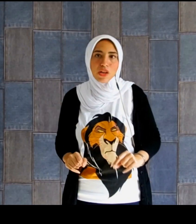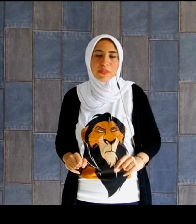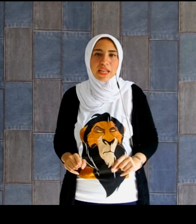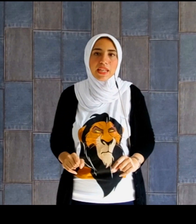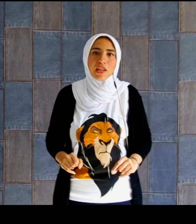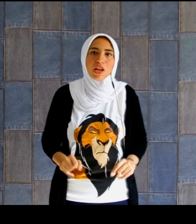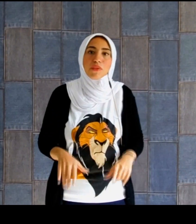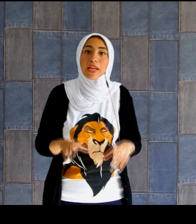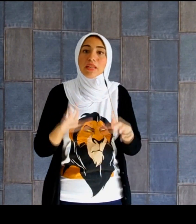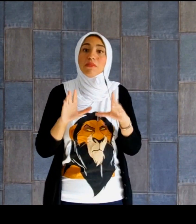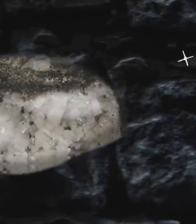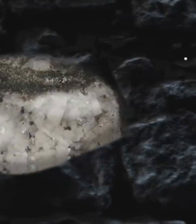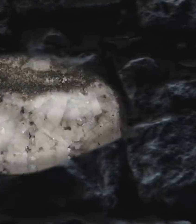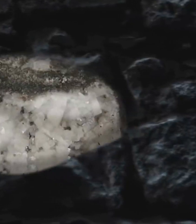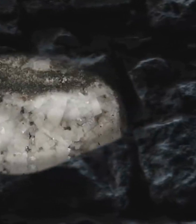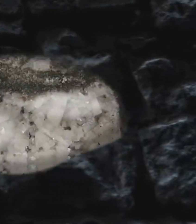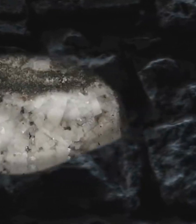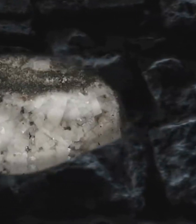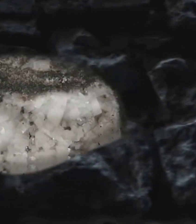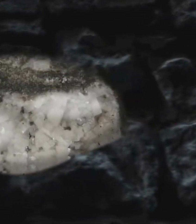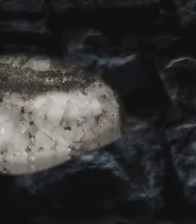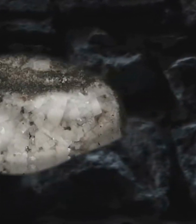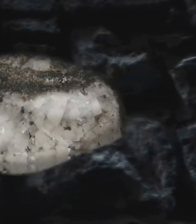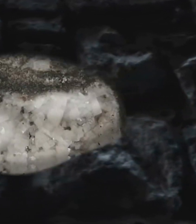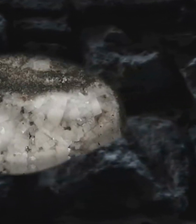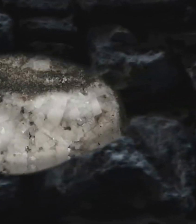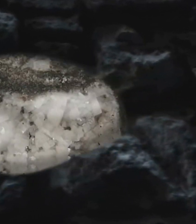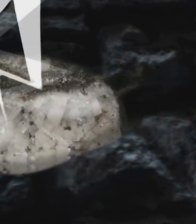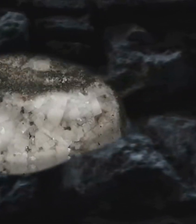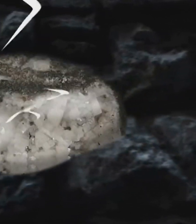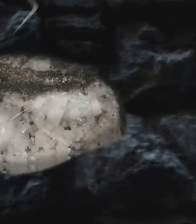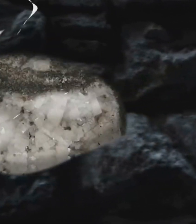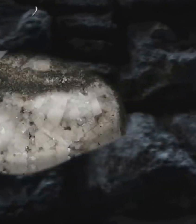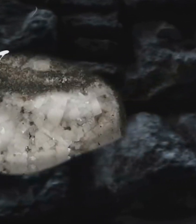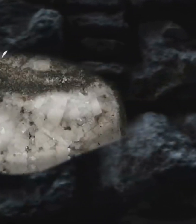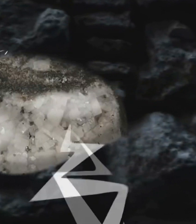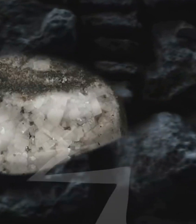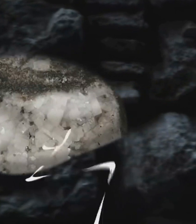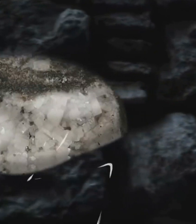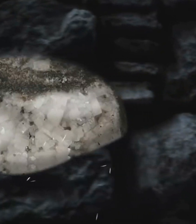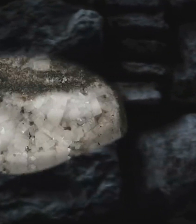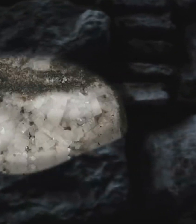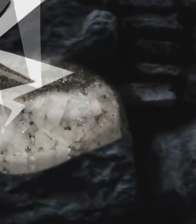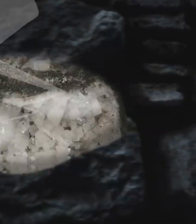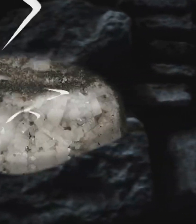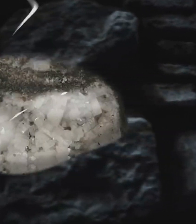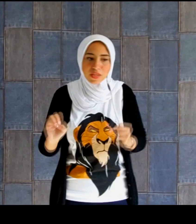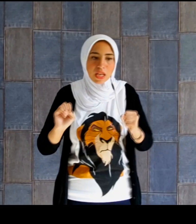الجوانب الداخلية للهرم فكانت من الدولومايت والدولومايت معروف انه هو معدن بيزود التوصيلية الكهربية التوصيلية الكهربية الاليكتريك كوندكتيفتي